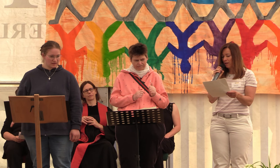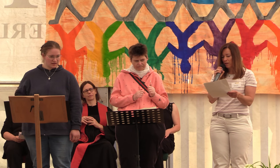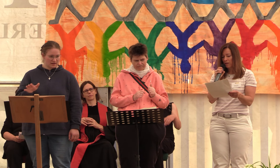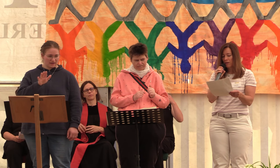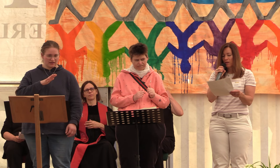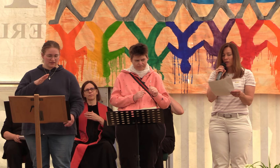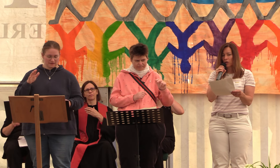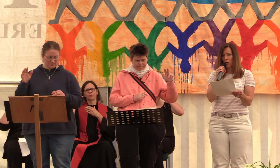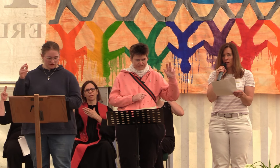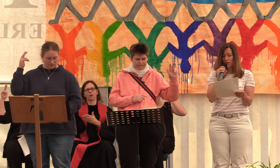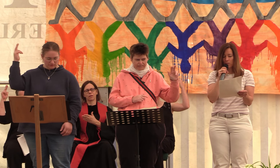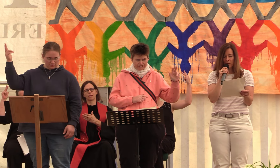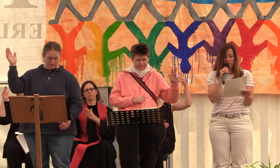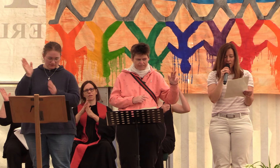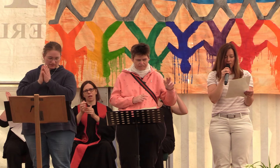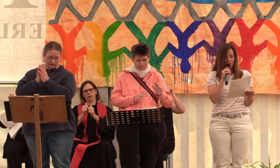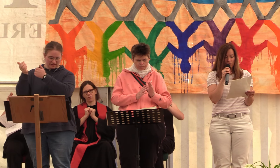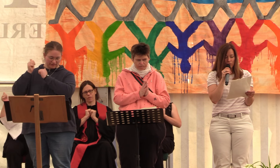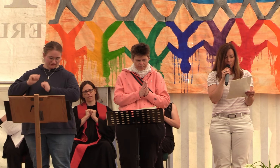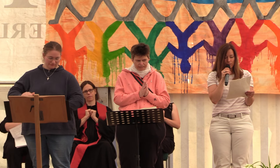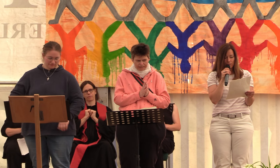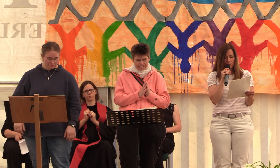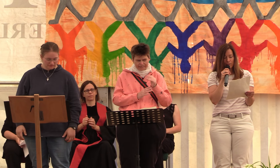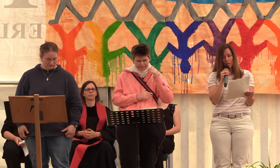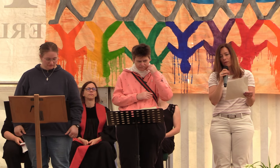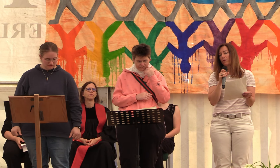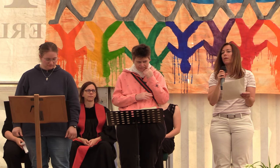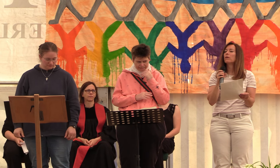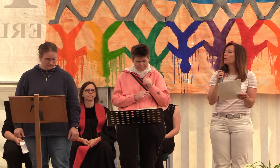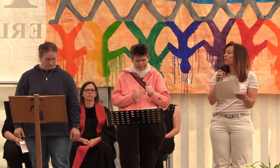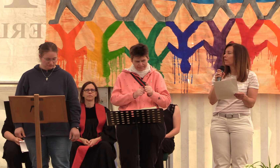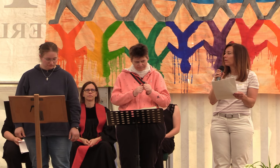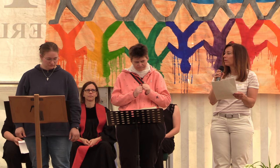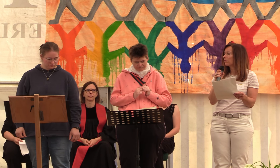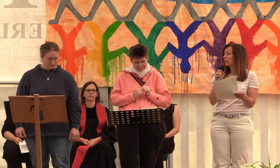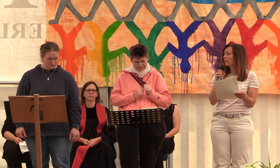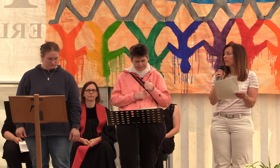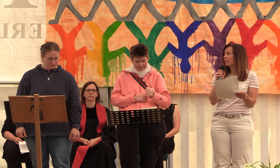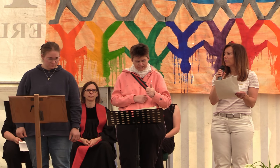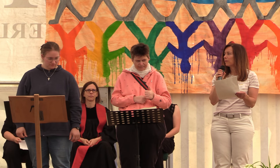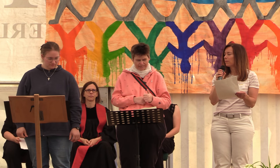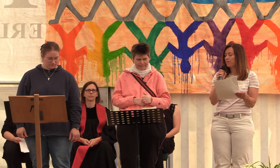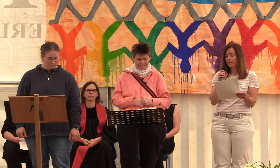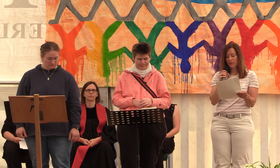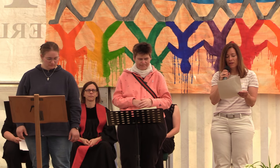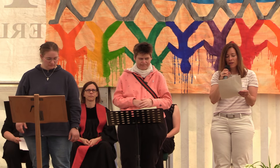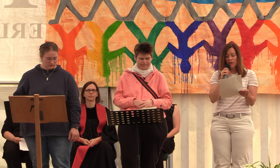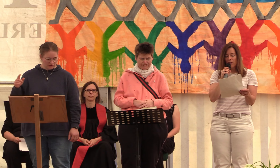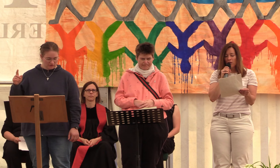Alle, Gott, bitte hilf.